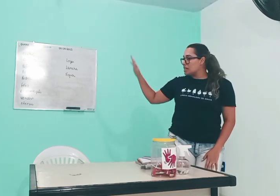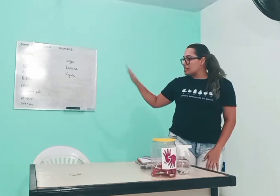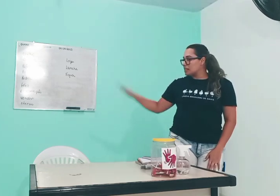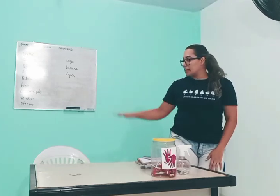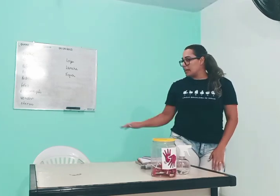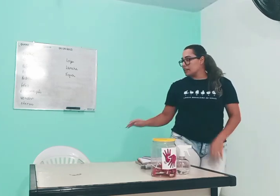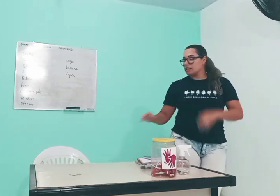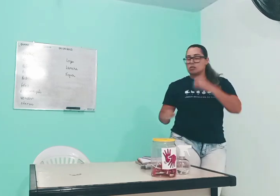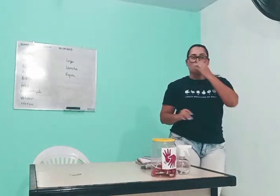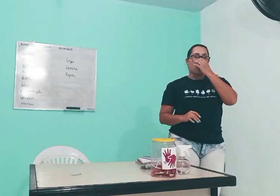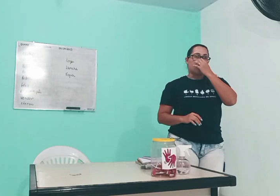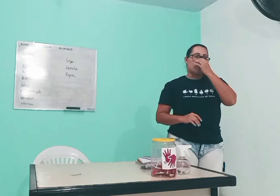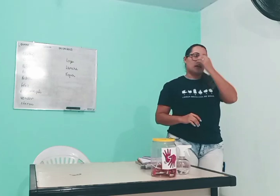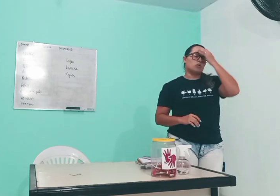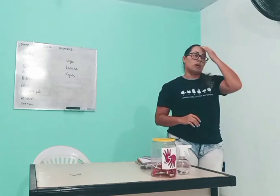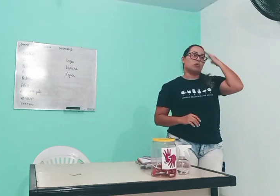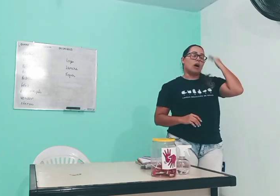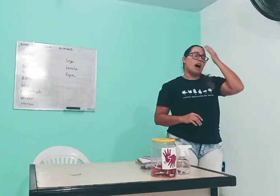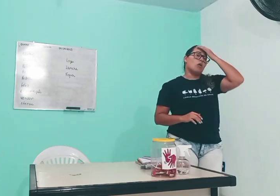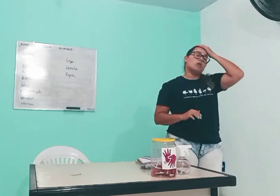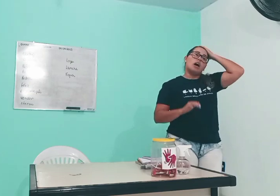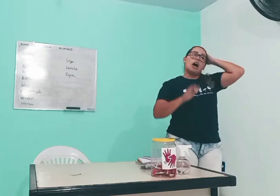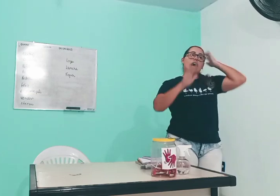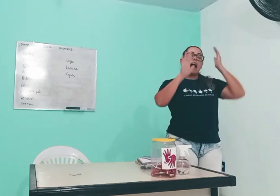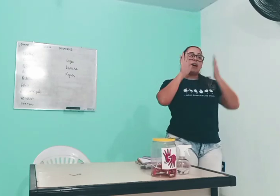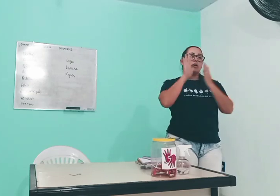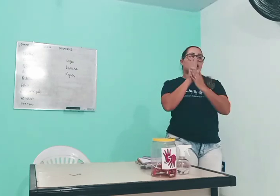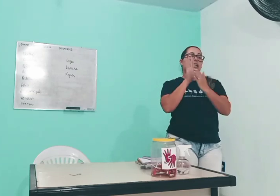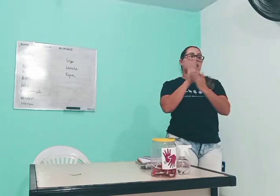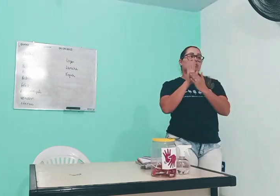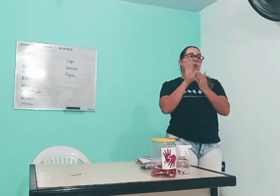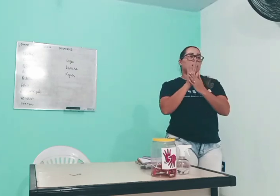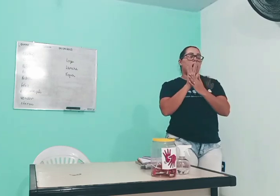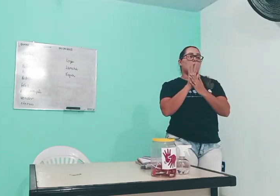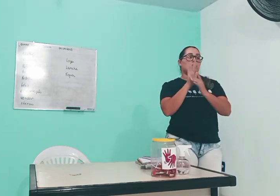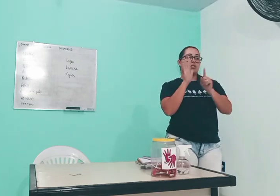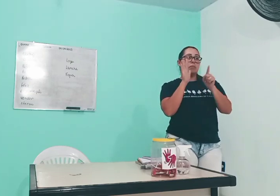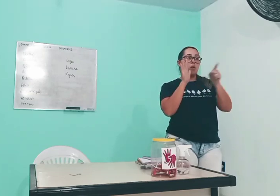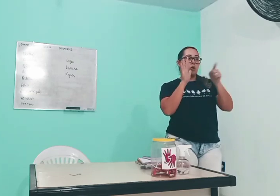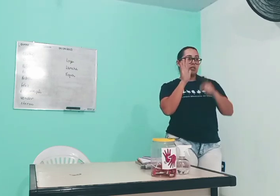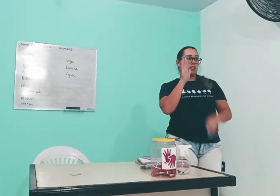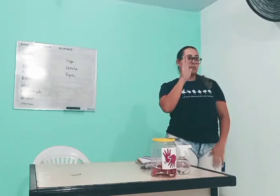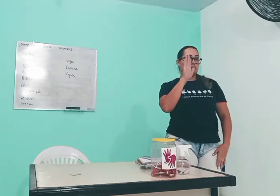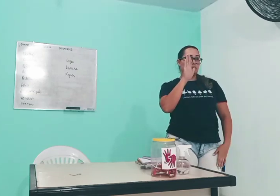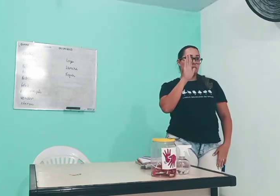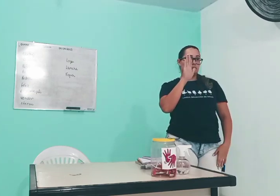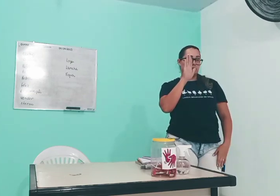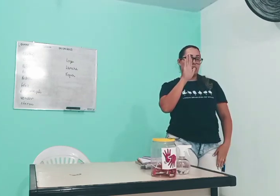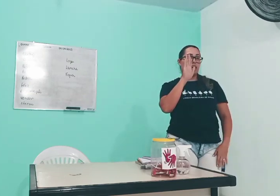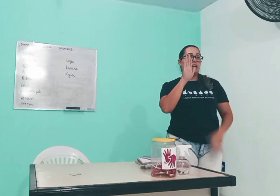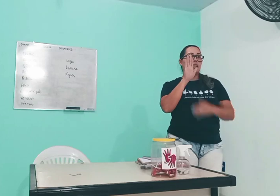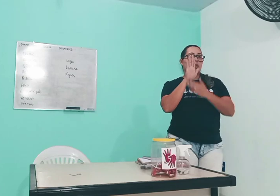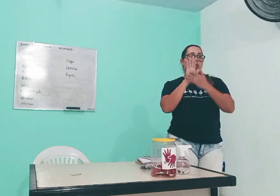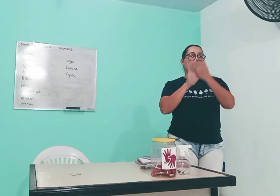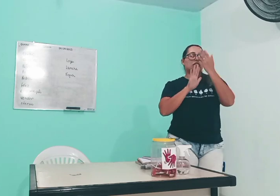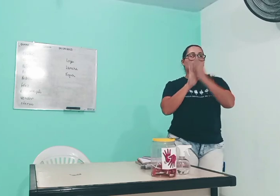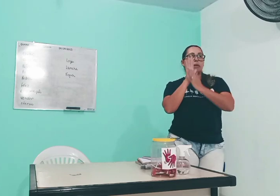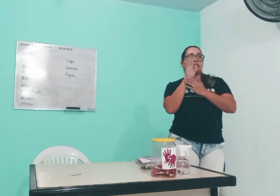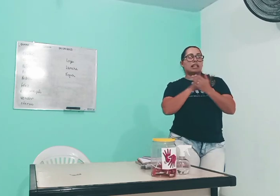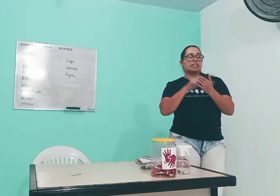as letras do alfabeto manual, a orientação da palma você mostra. Né? Quando a gente aprende a